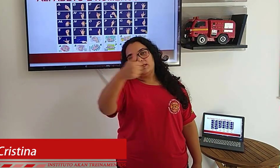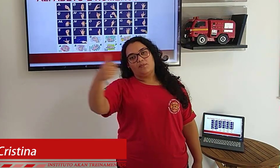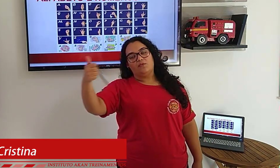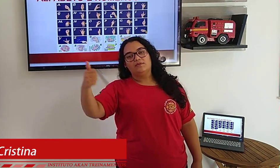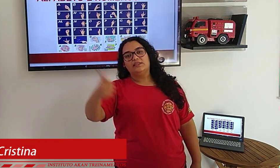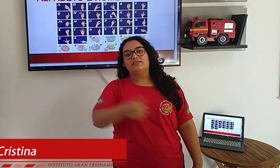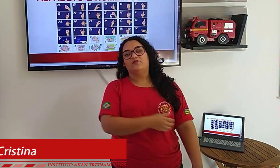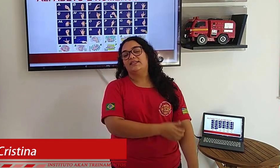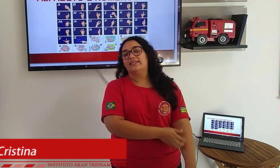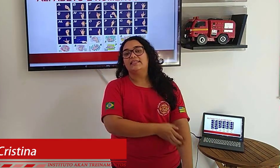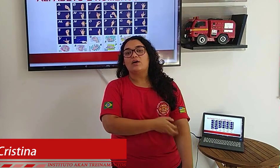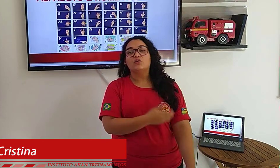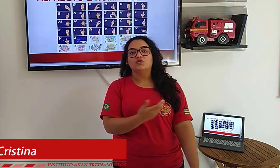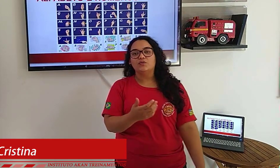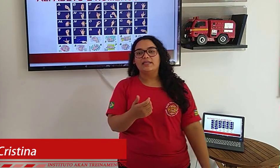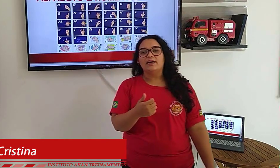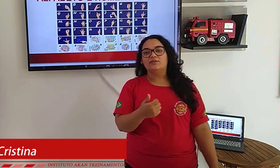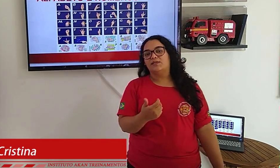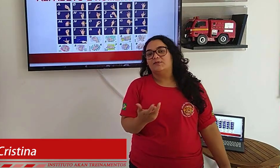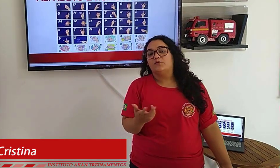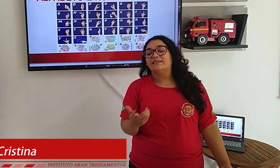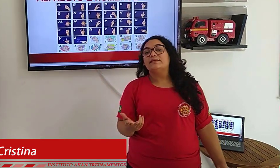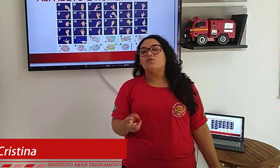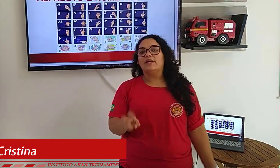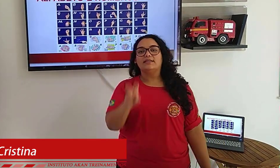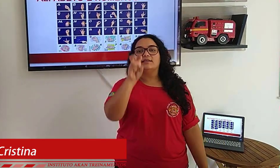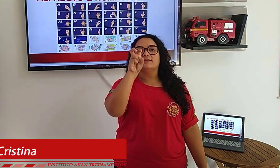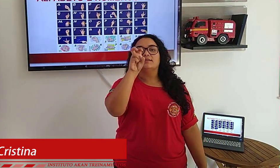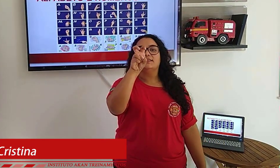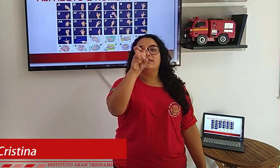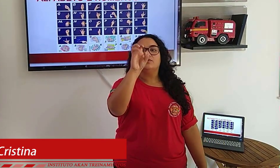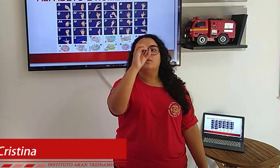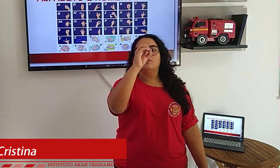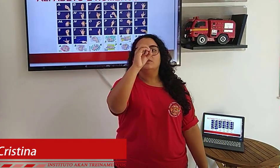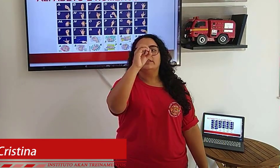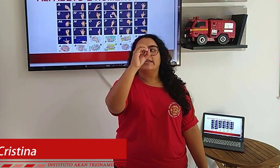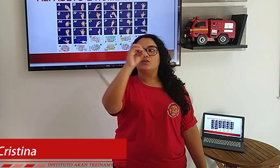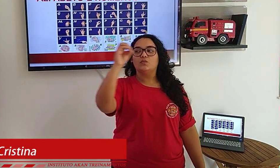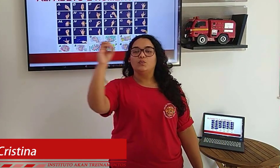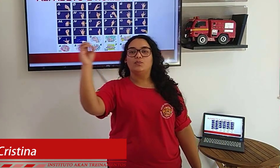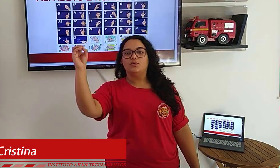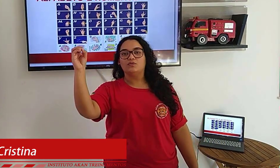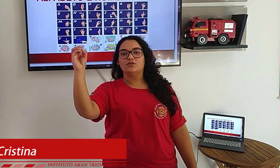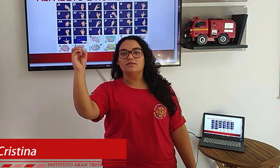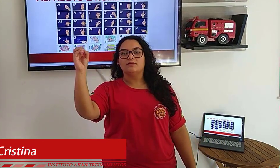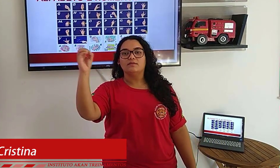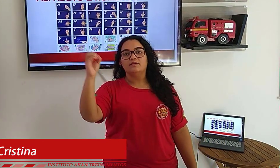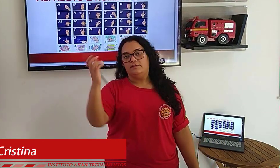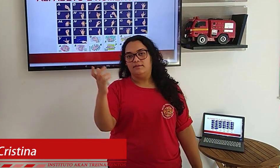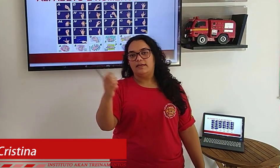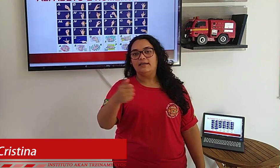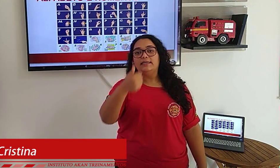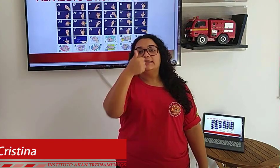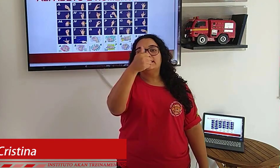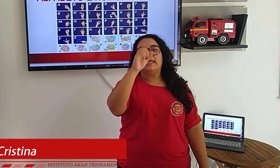exemplo, se você quiser dar continuidade, por exemplo, se for 50, 5, 0, puxa, tá?